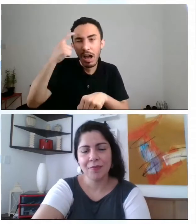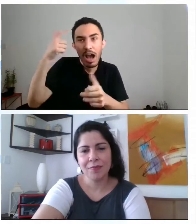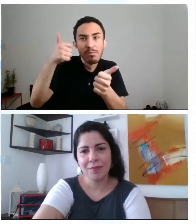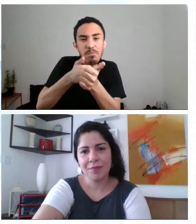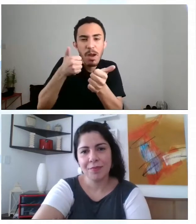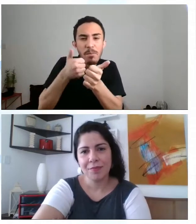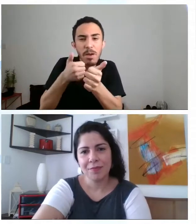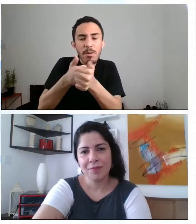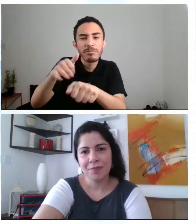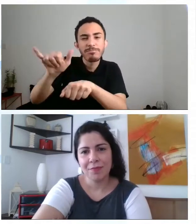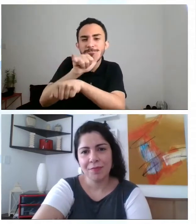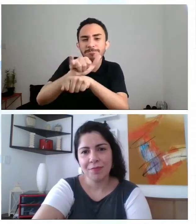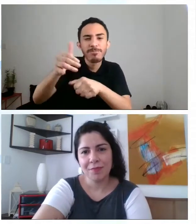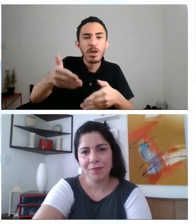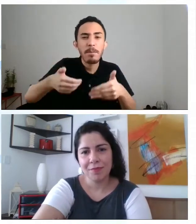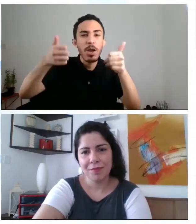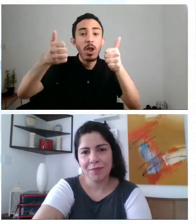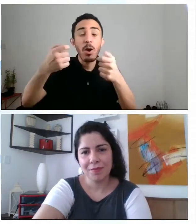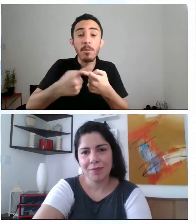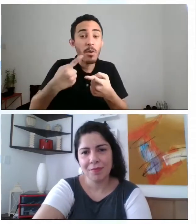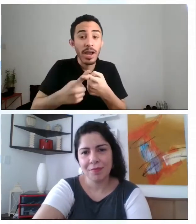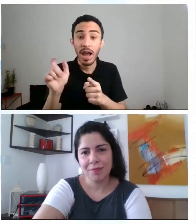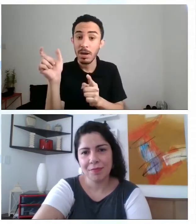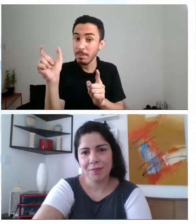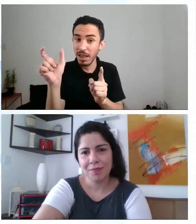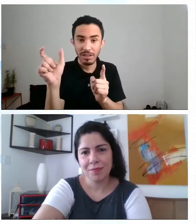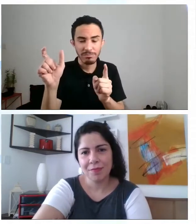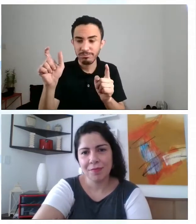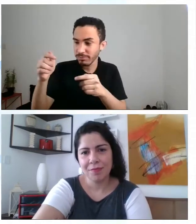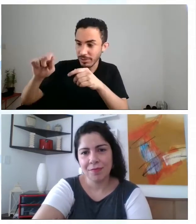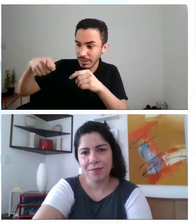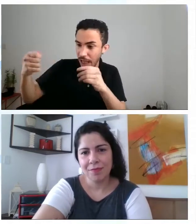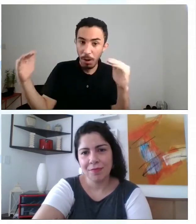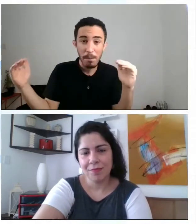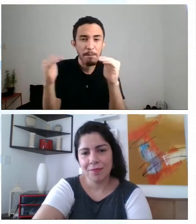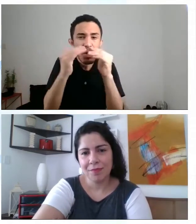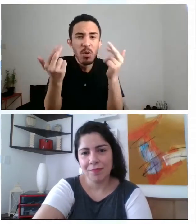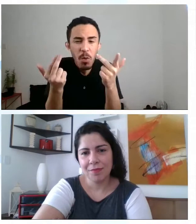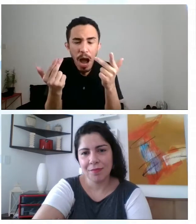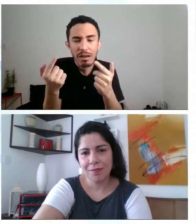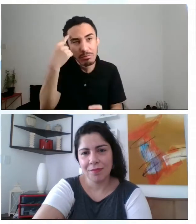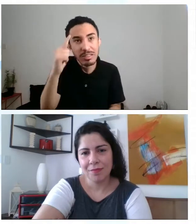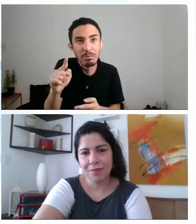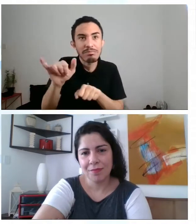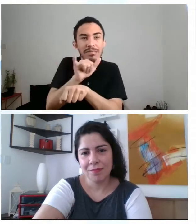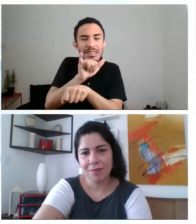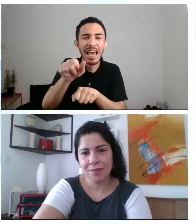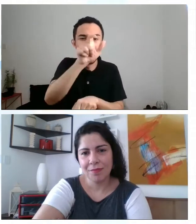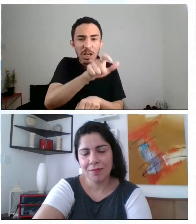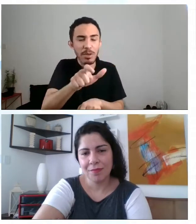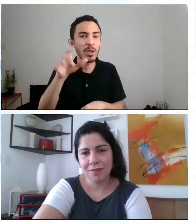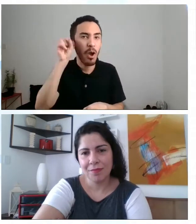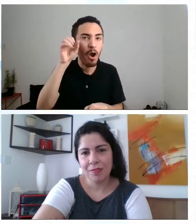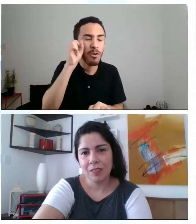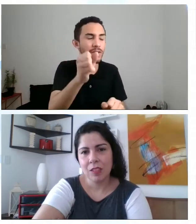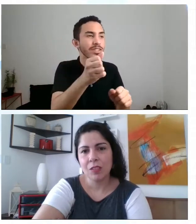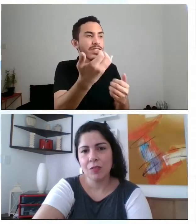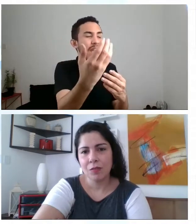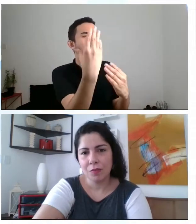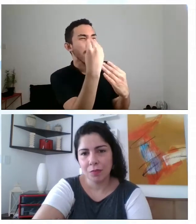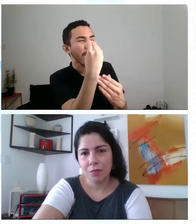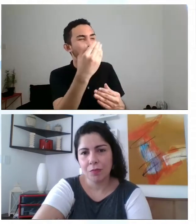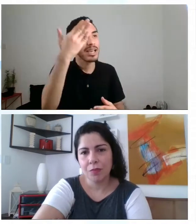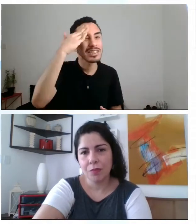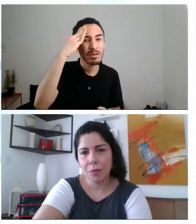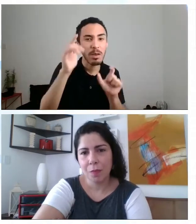pensar qual era a solução que eu ia dar. Eu não conhecia um equivalente para aquele palavrão, e o público ia ter acesso, o público que acessa em português ia ter